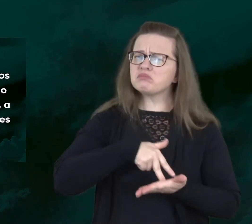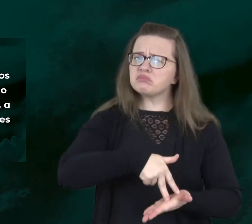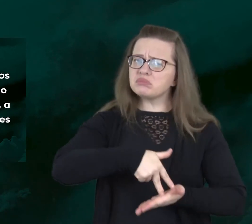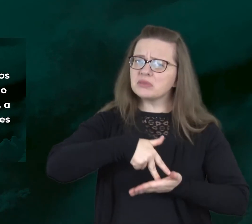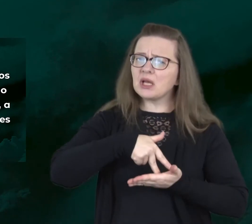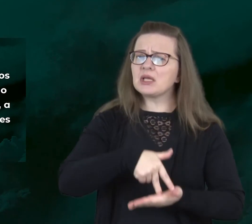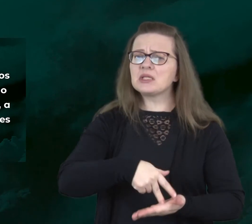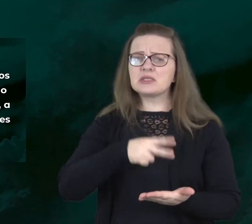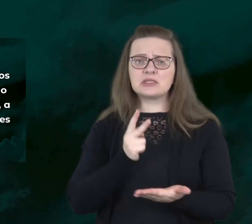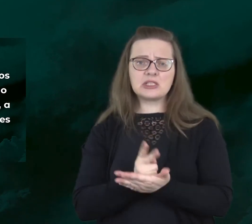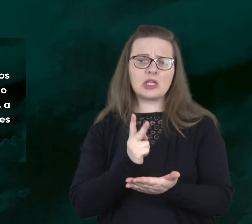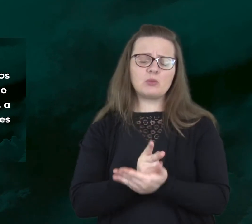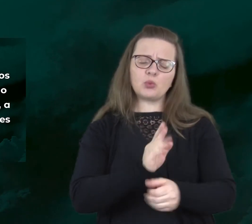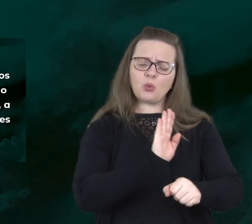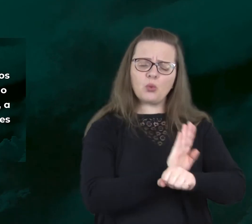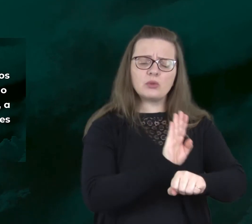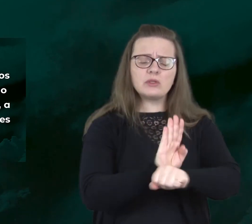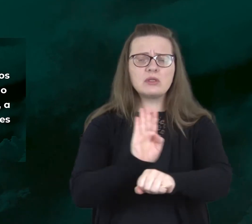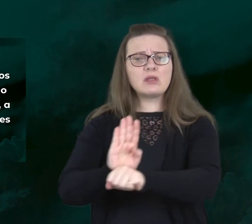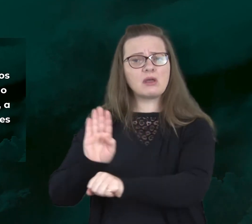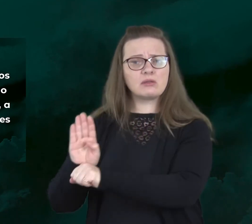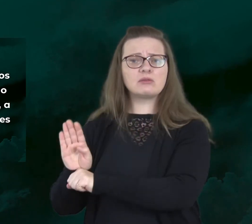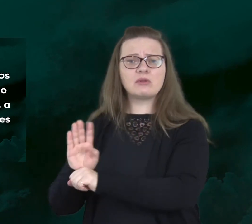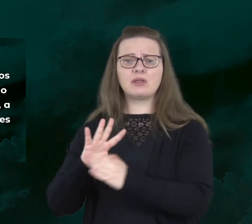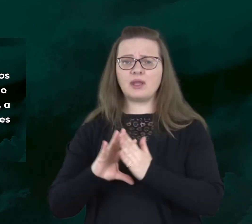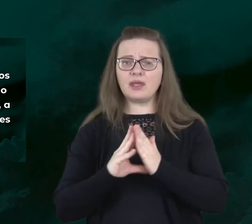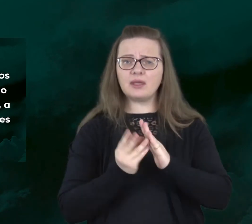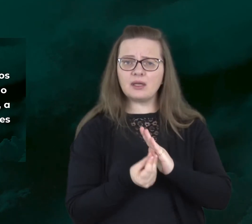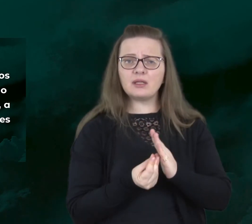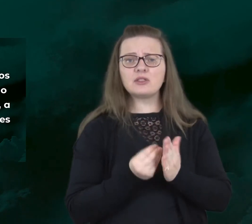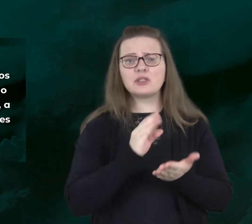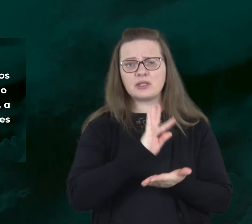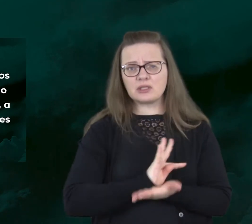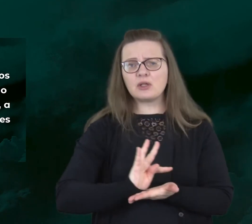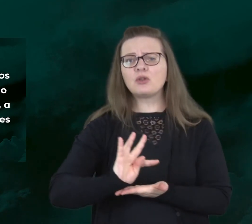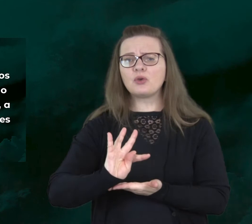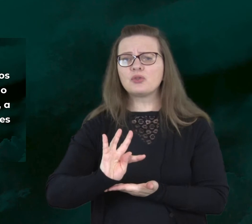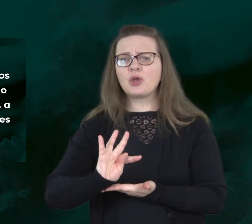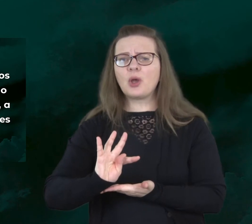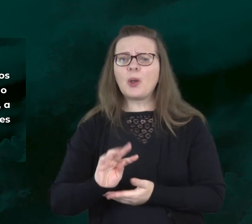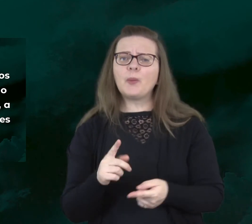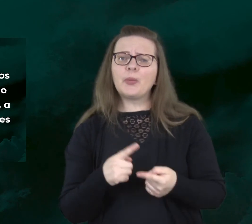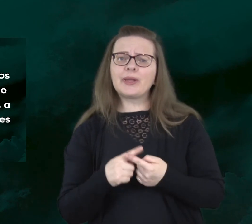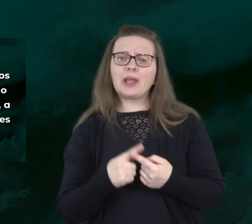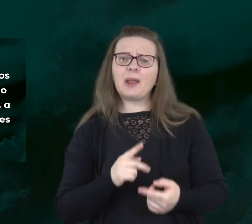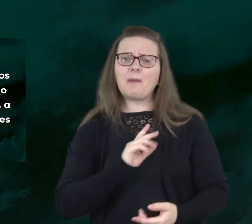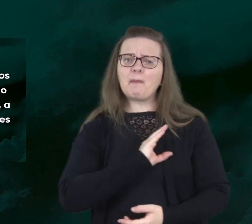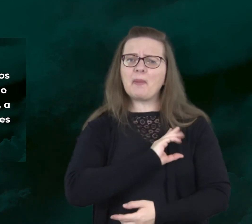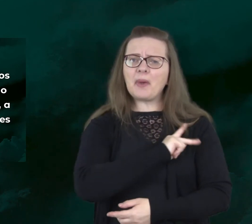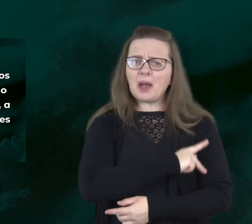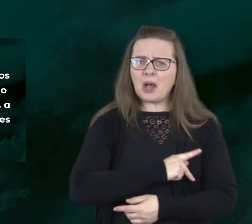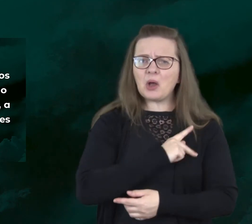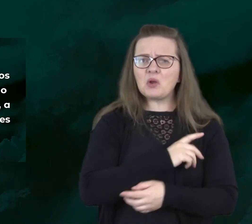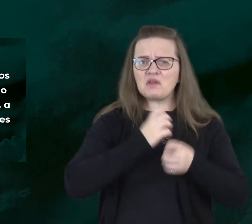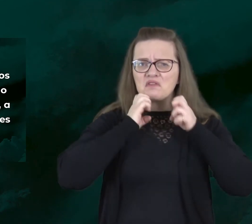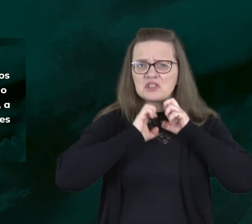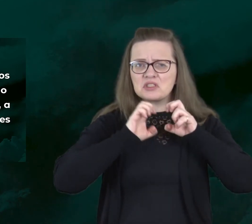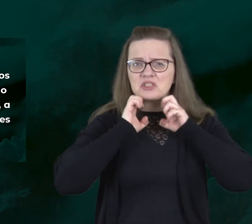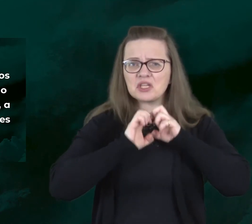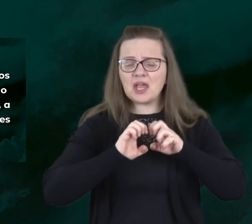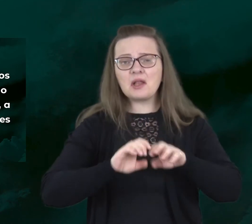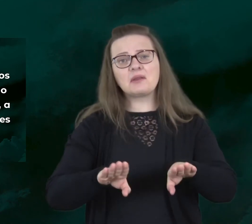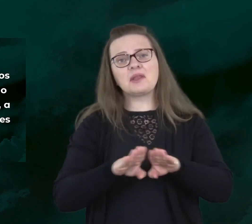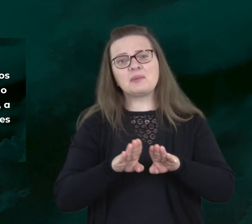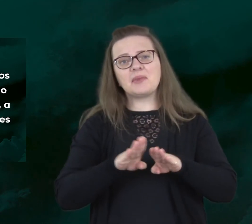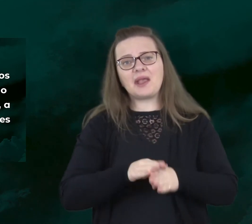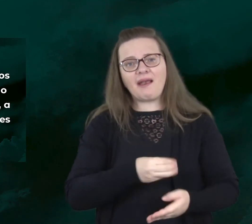querendo-vos muito, estávamos prontos a oferecer-vos não somente o Evangelho de Deus, mas igualmente a própria vida.